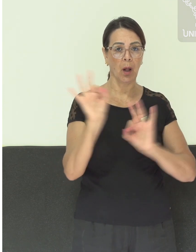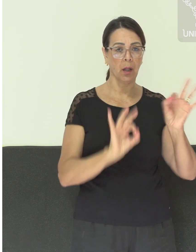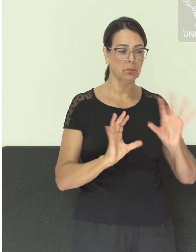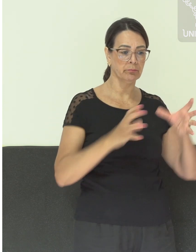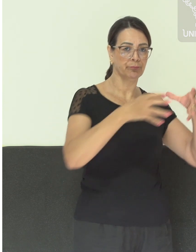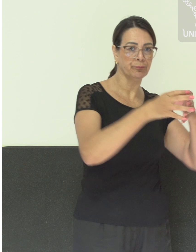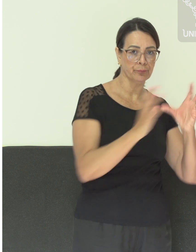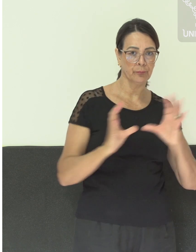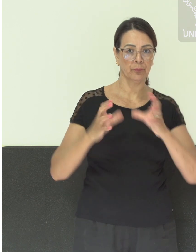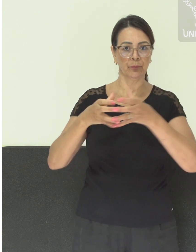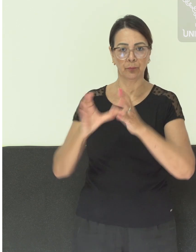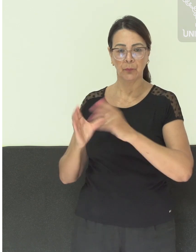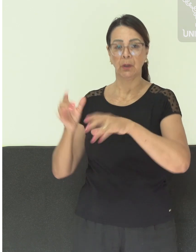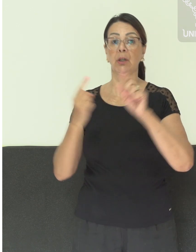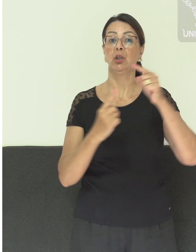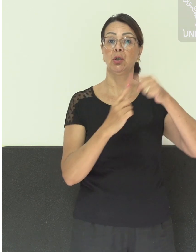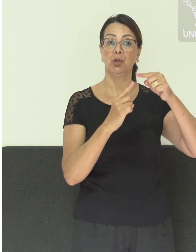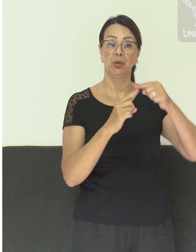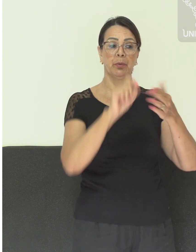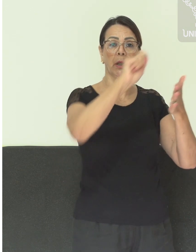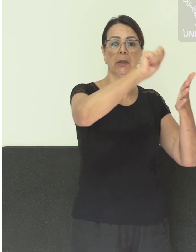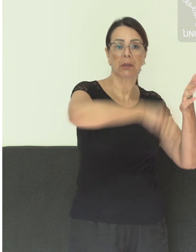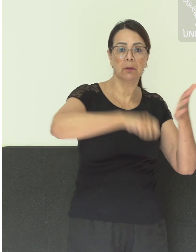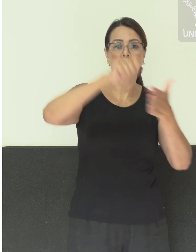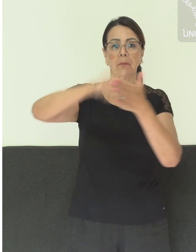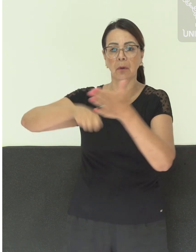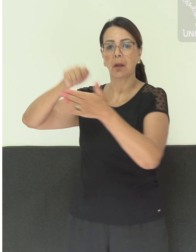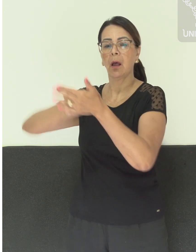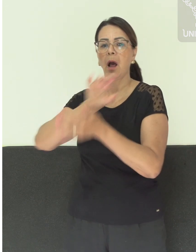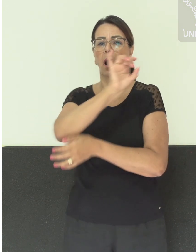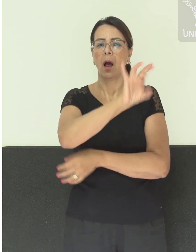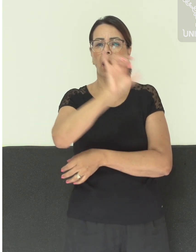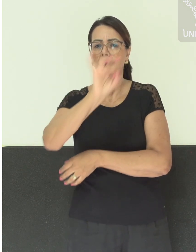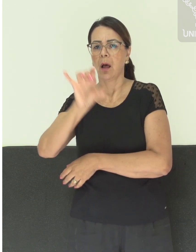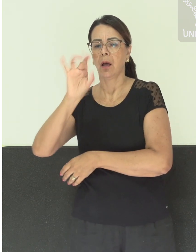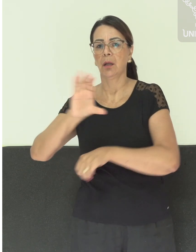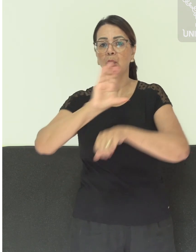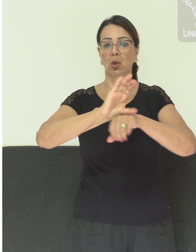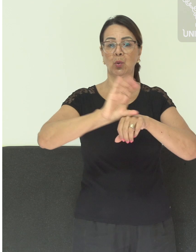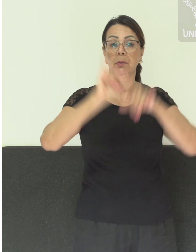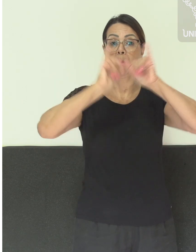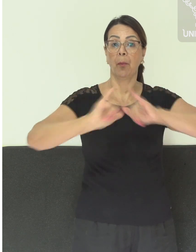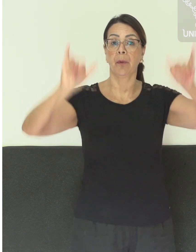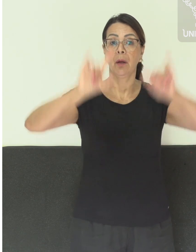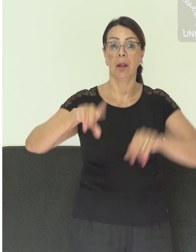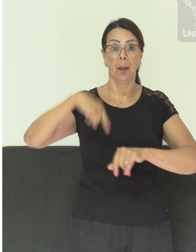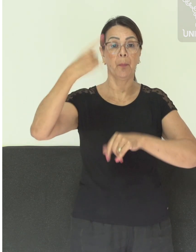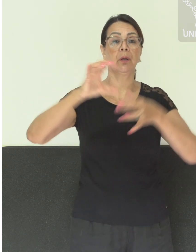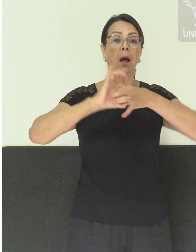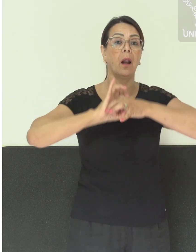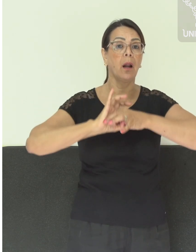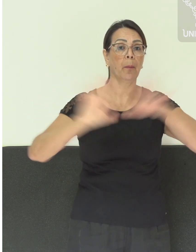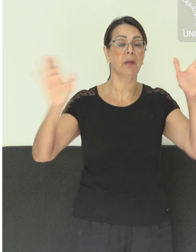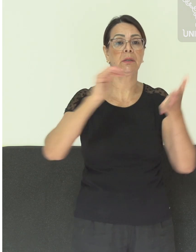e modalidade de inscrição, em cada curso será publicado após a liberação pela Secretaria de